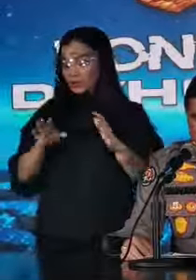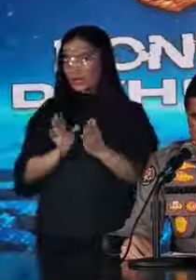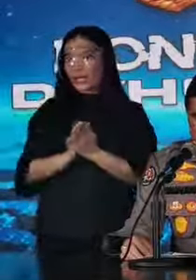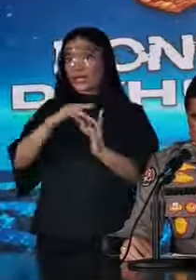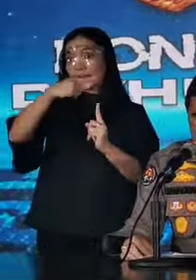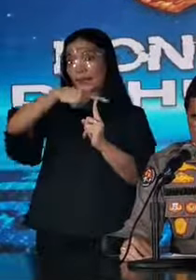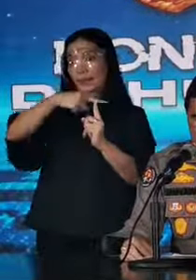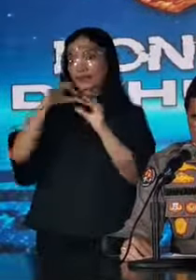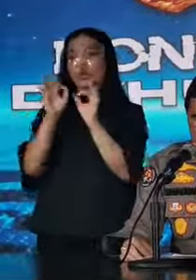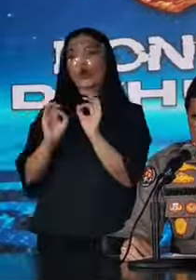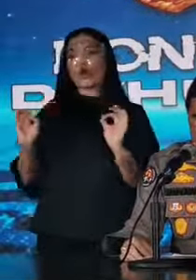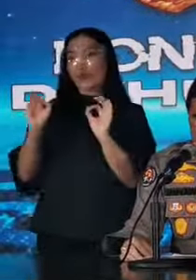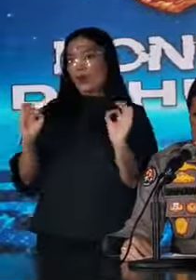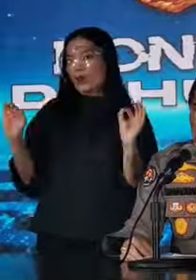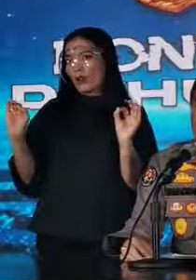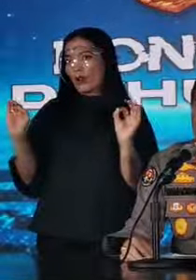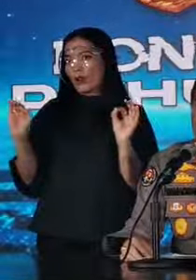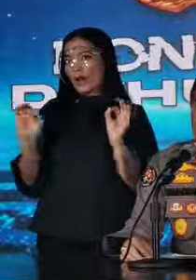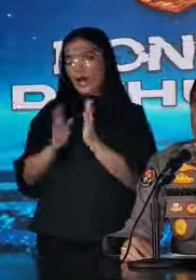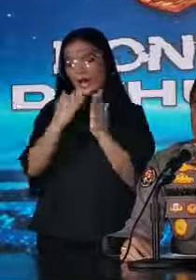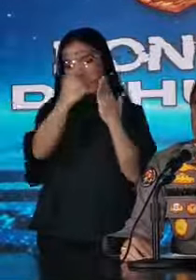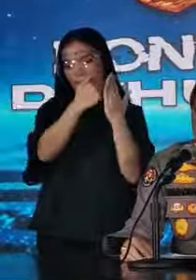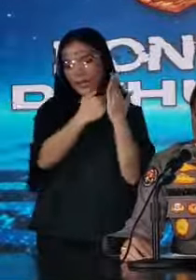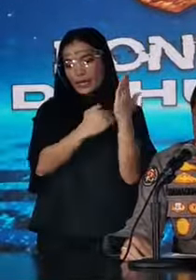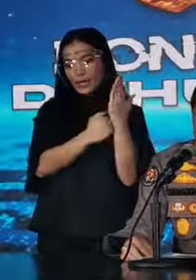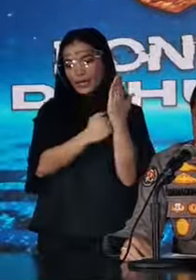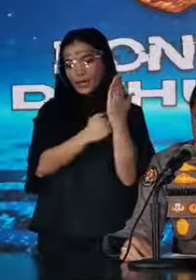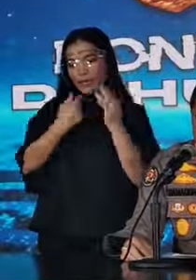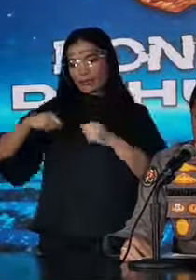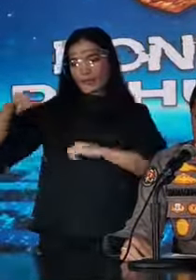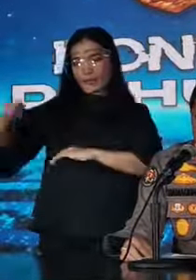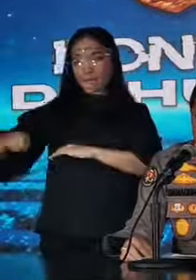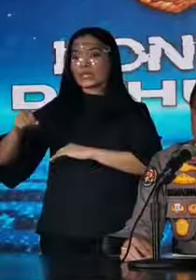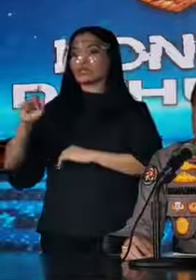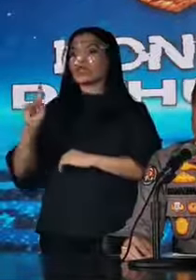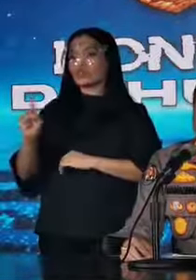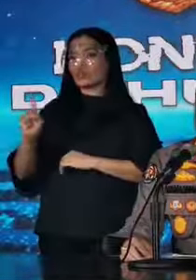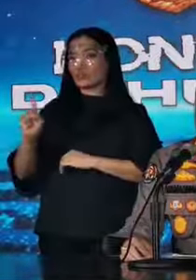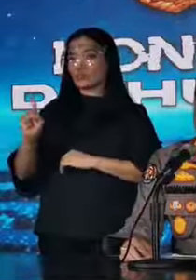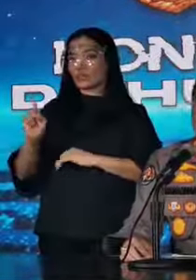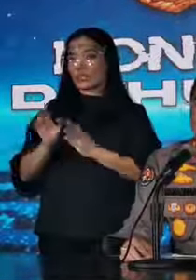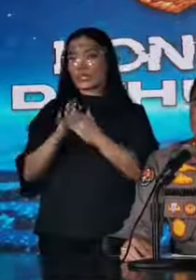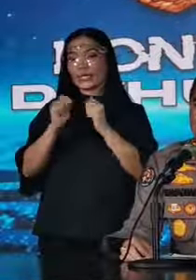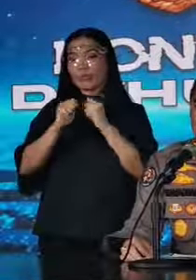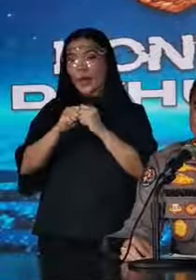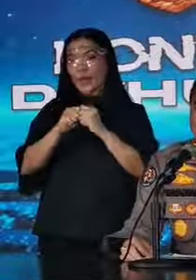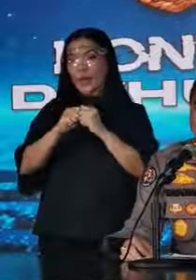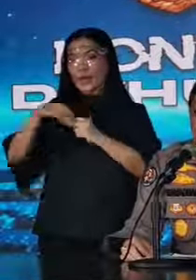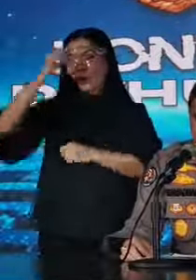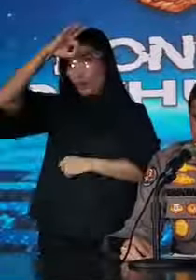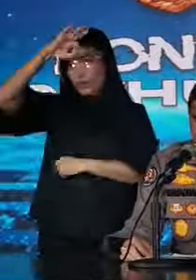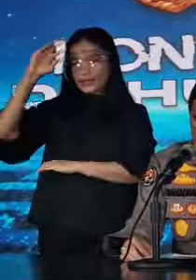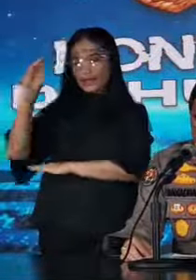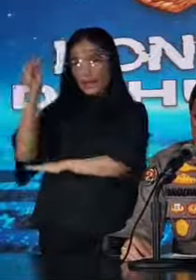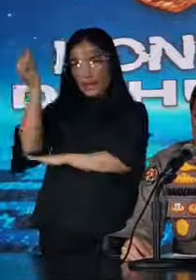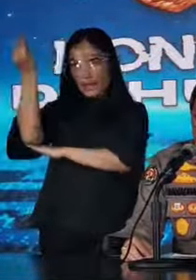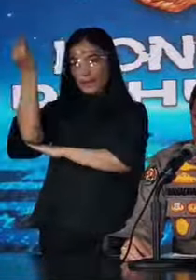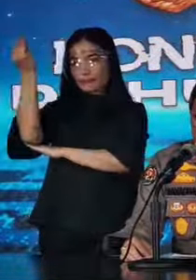dan kegiatan restoratif justice 1 kegiatan yang dilakukan oleh Polda Metro